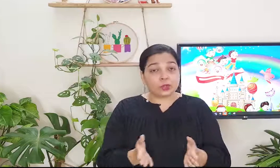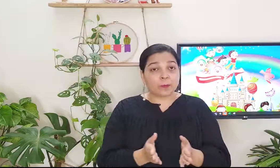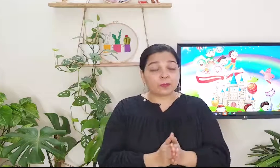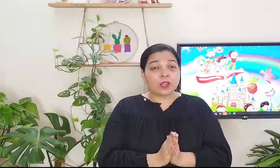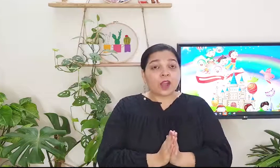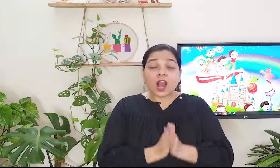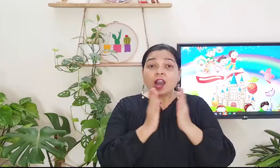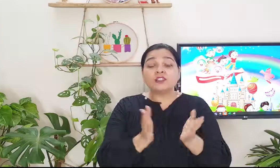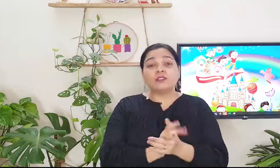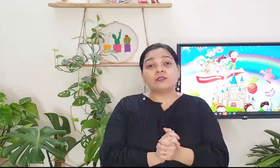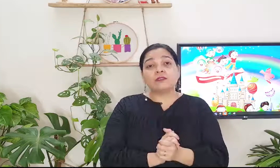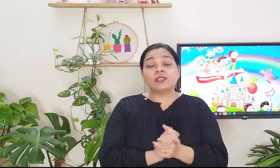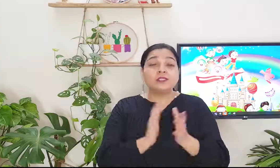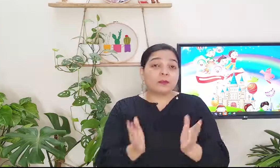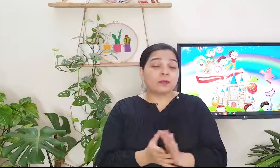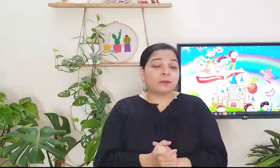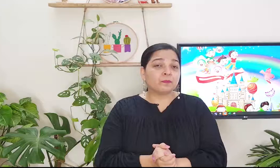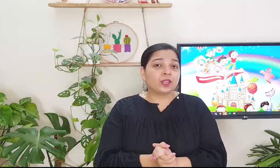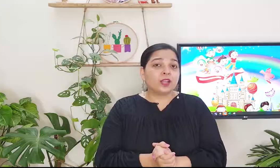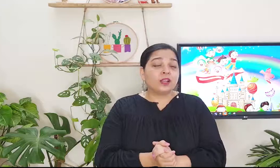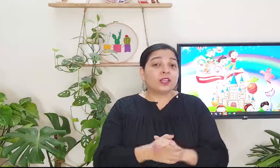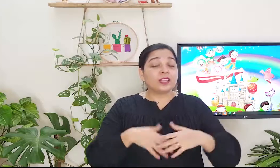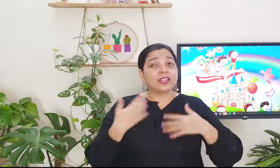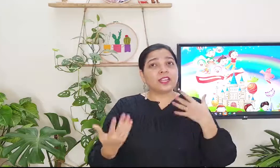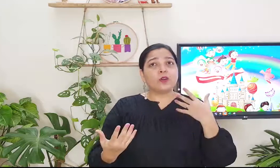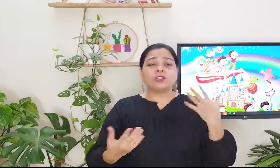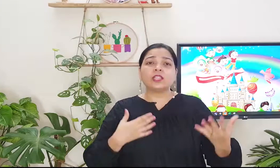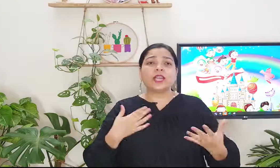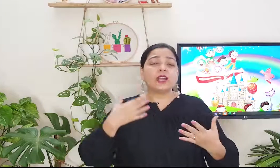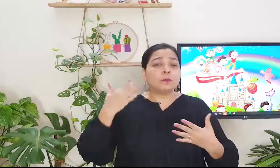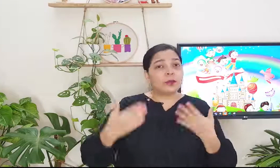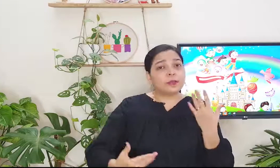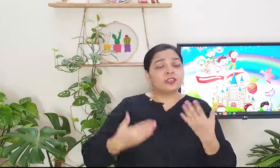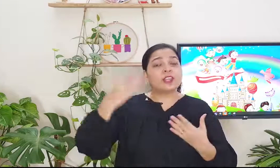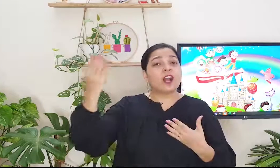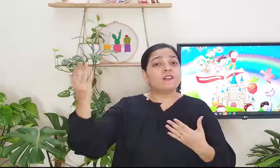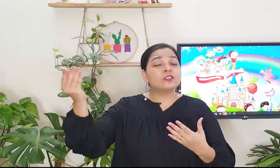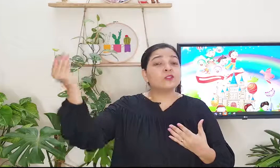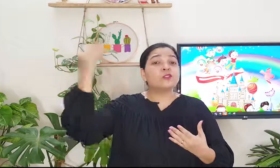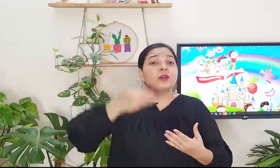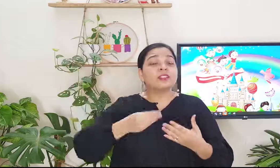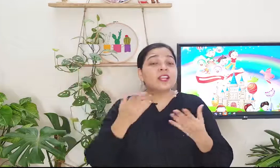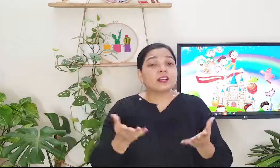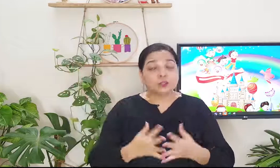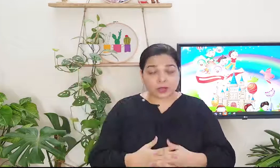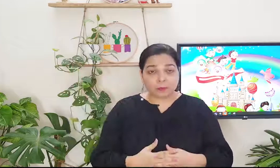হালেলুইয়া। আজ এই সময়ে মনে রেখো আমরা আওয়াজ হয়তো ঈশ্বরের আওয়াজকে স্বর্গ থেকে হয়তো শুনি